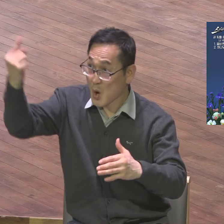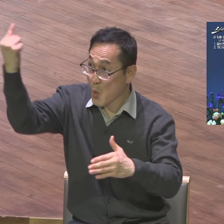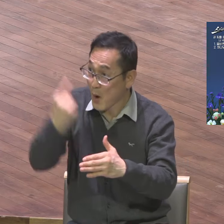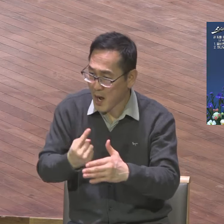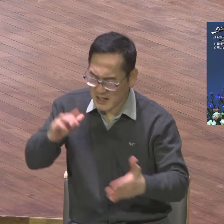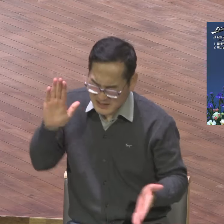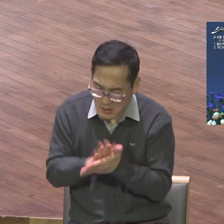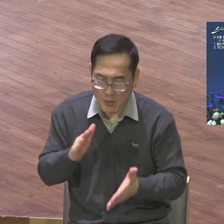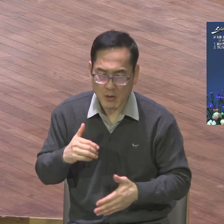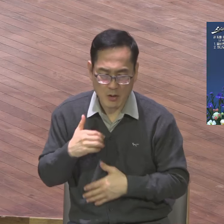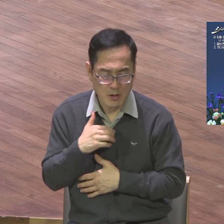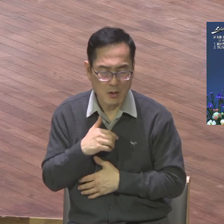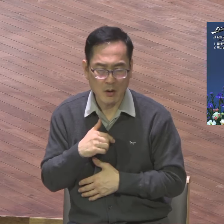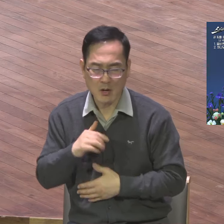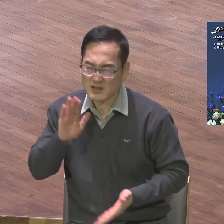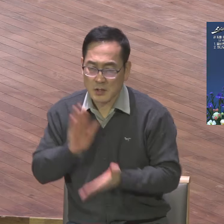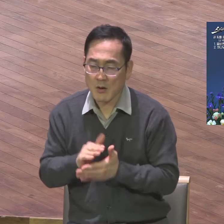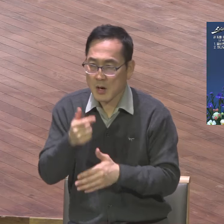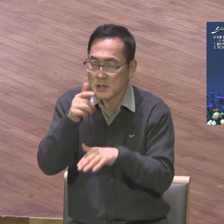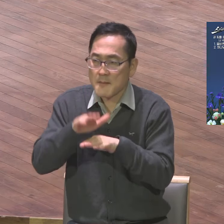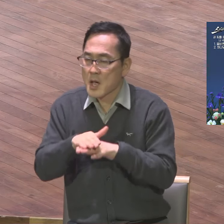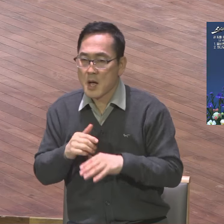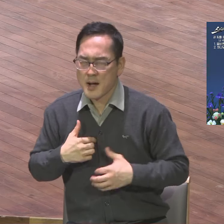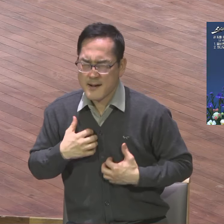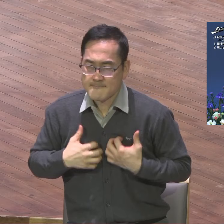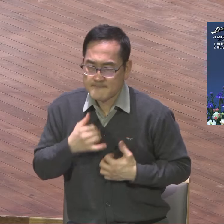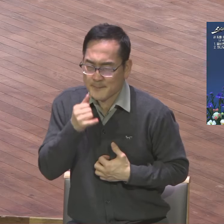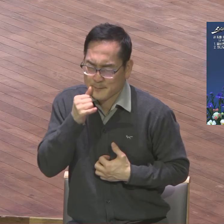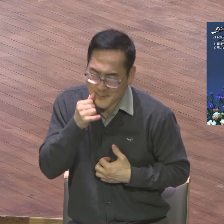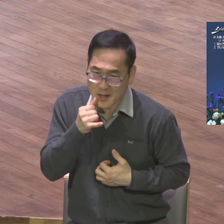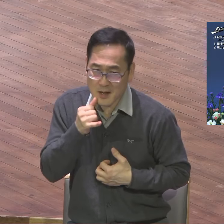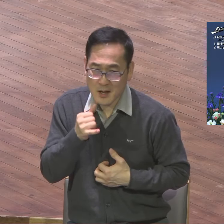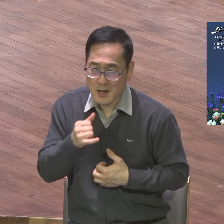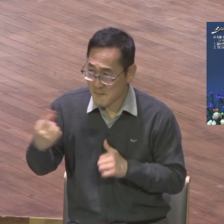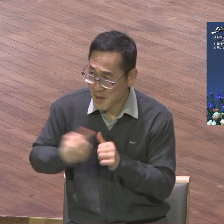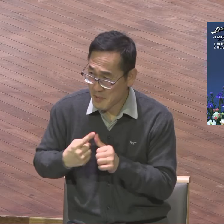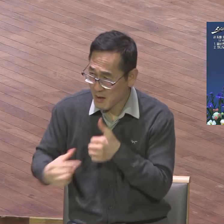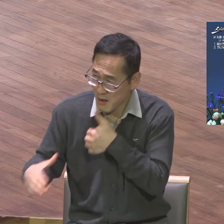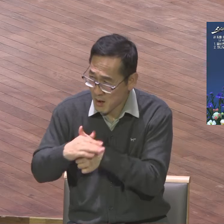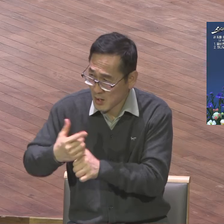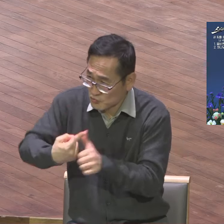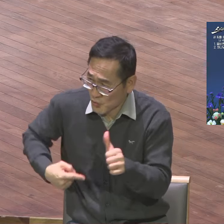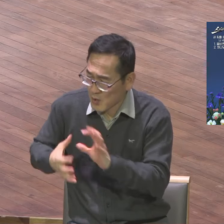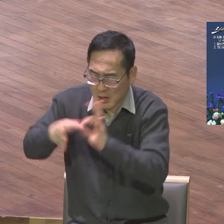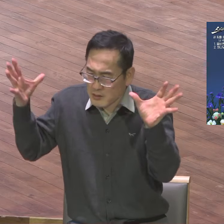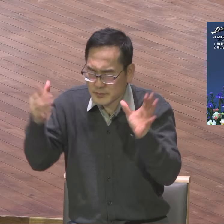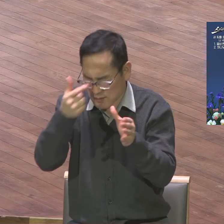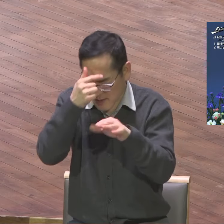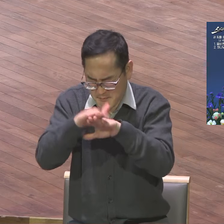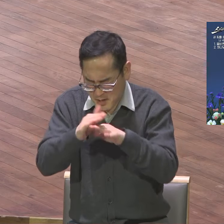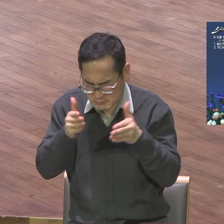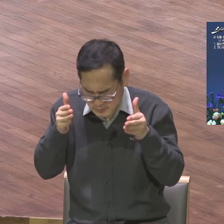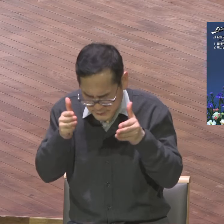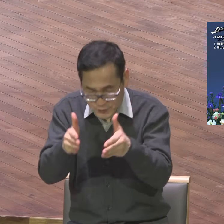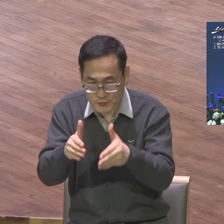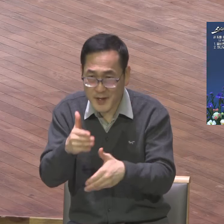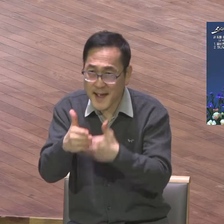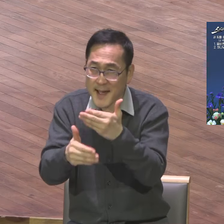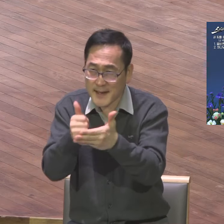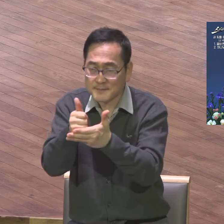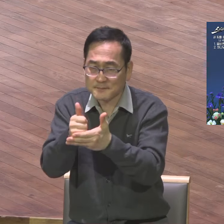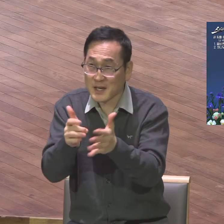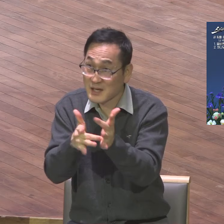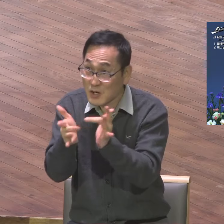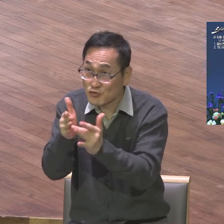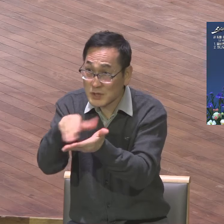있나요? 예배를 안 드릴 수가 있나요? 어떤 핍박과 조롱이 와도 예배를 안 할 수 없단 말이에요. 부인할 수가 없단 말이에요.